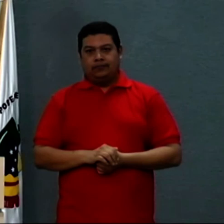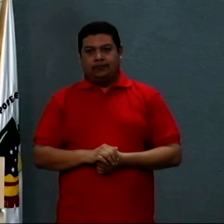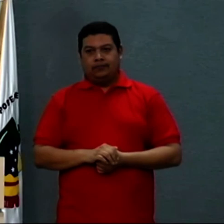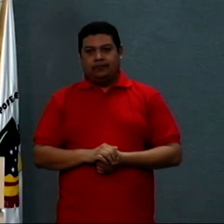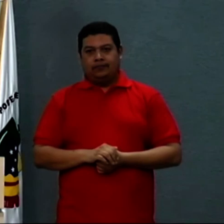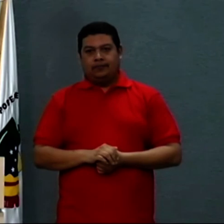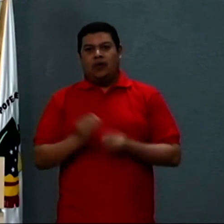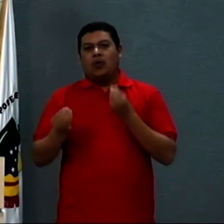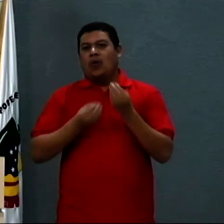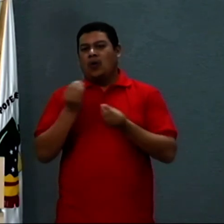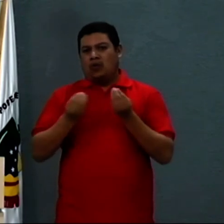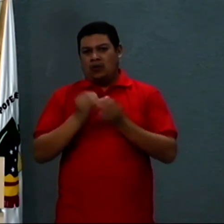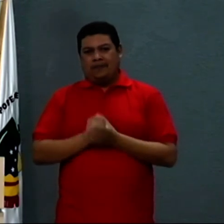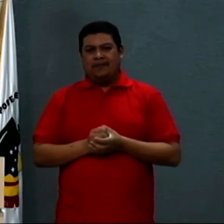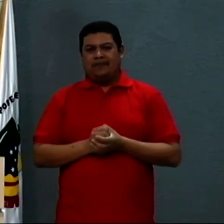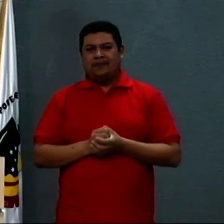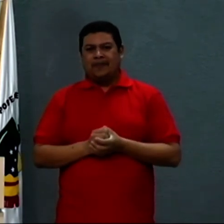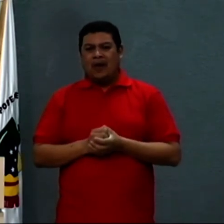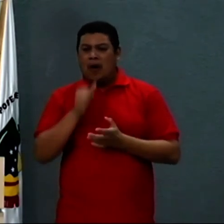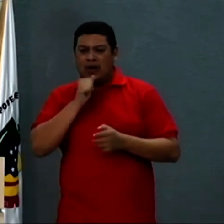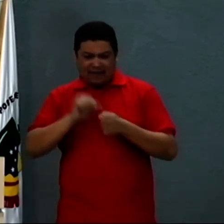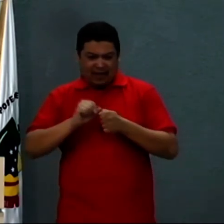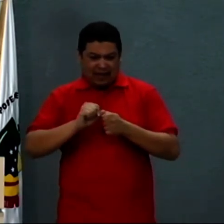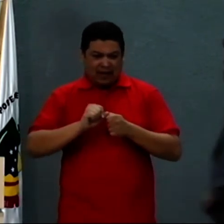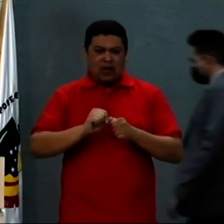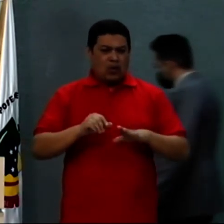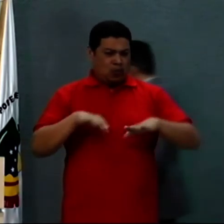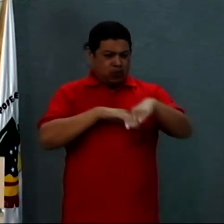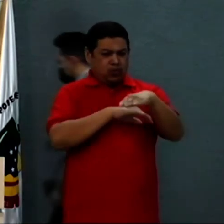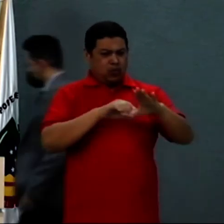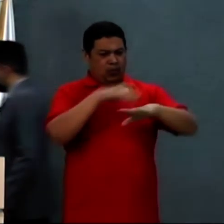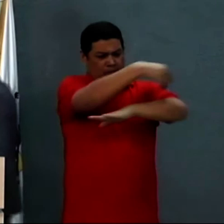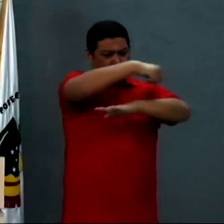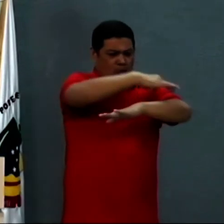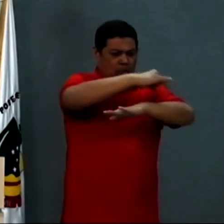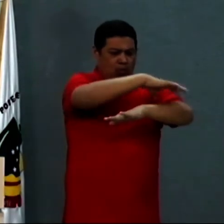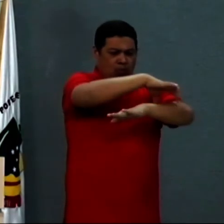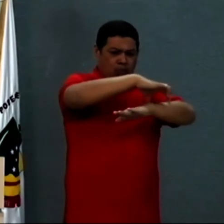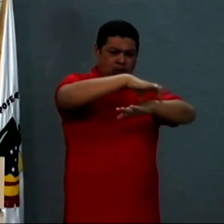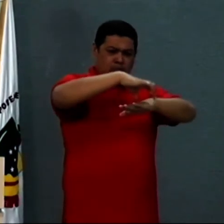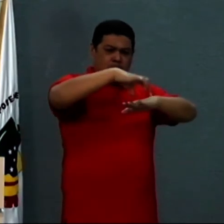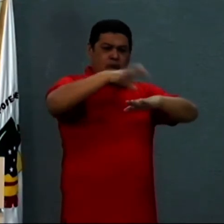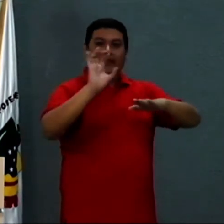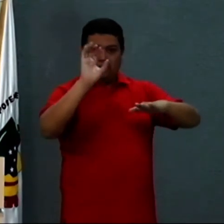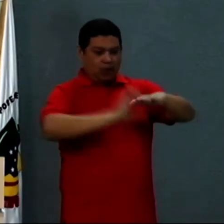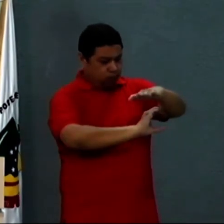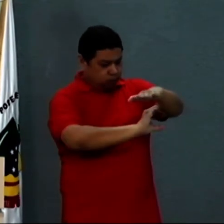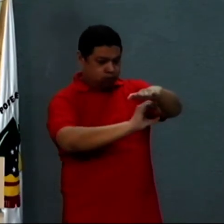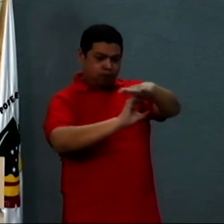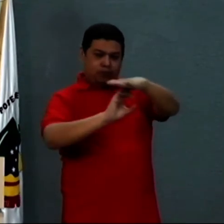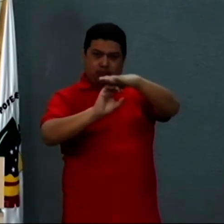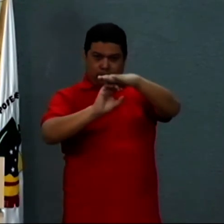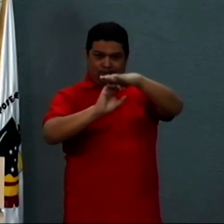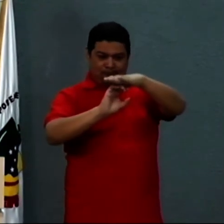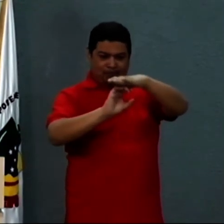aguentar toda aquela água ali. Então, assim, é feio ver um vergalhão daquele tão fino para segurar toda aquela água toda